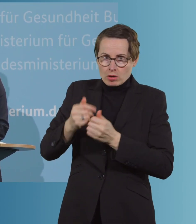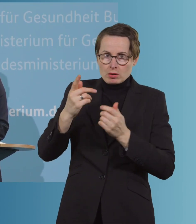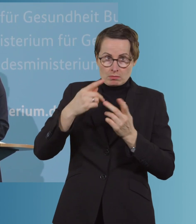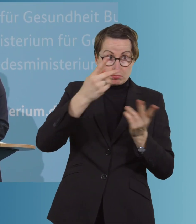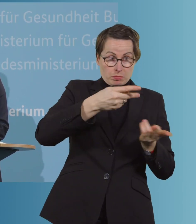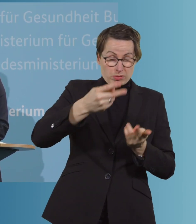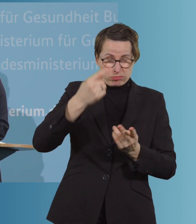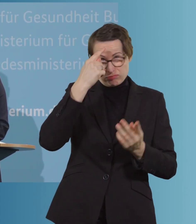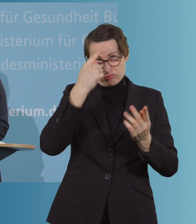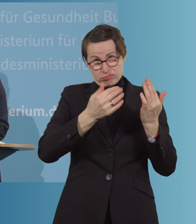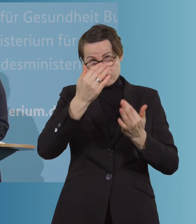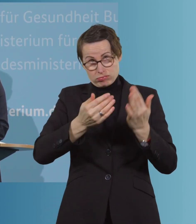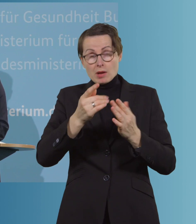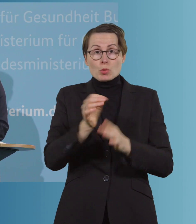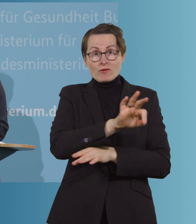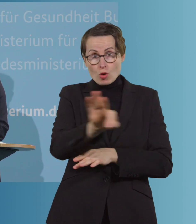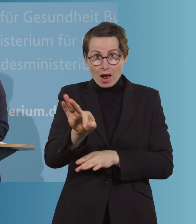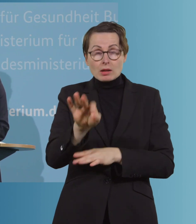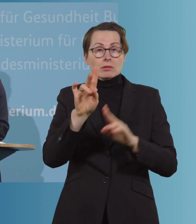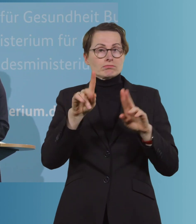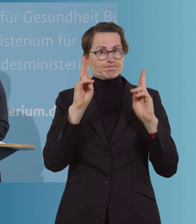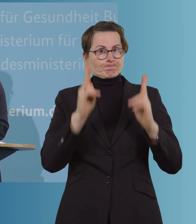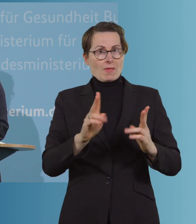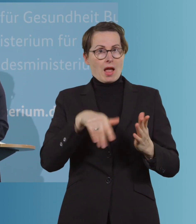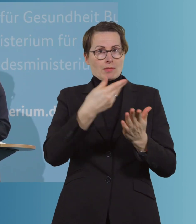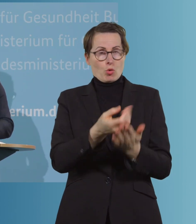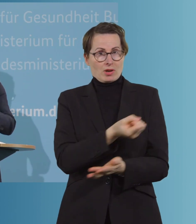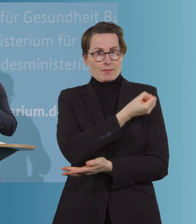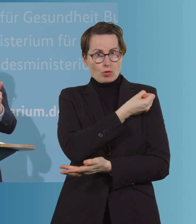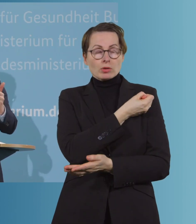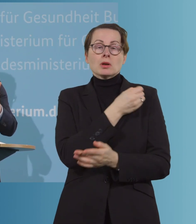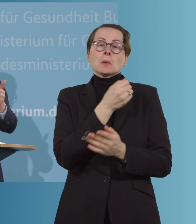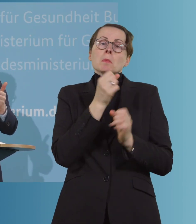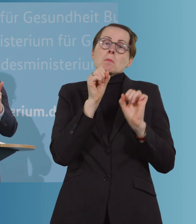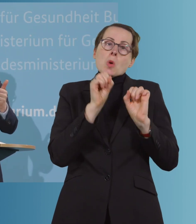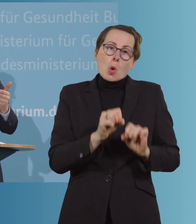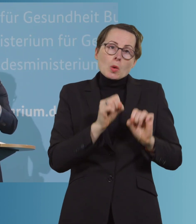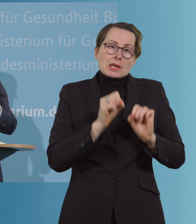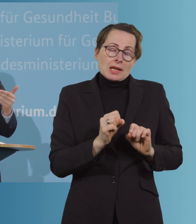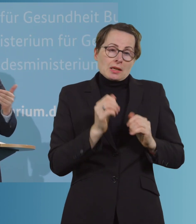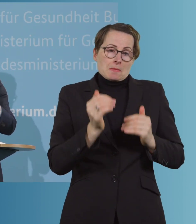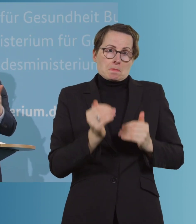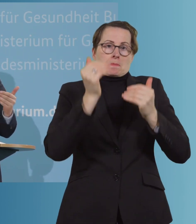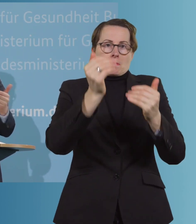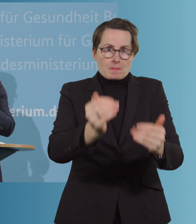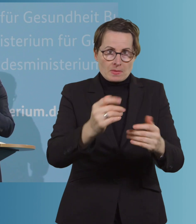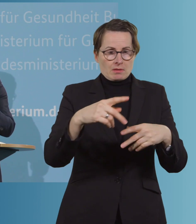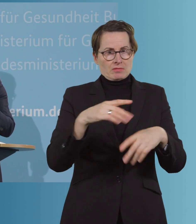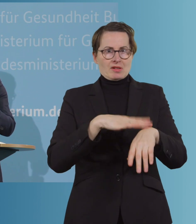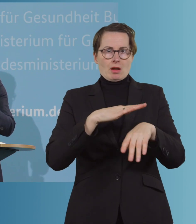allen ein Impfangebot machen können, dann wird man sicherlich irgendwann auch in eine Phase kommen, in der Wahlmöglichkeit besteht, weil